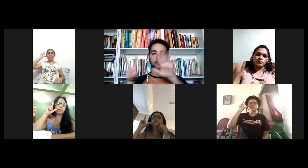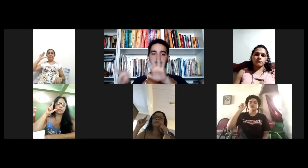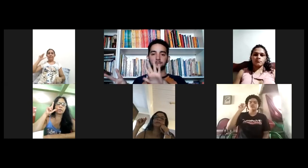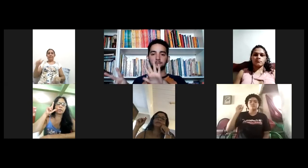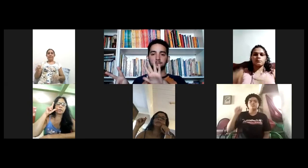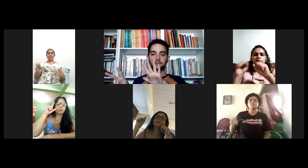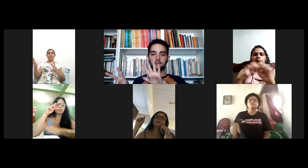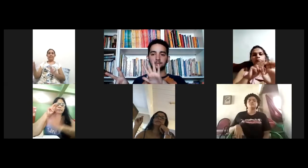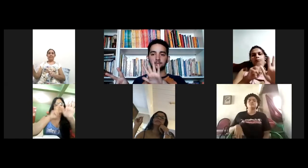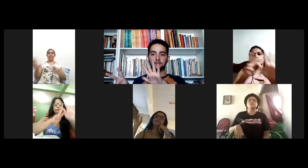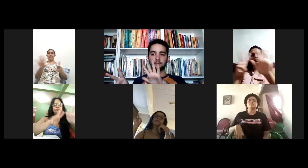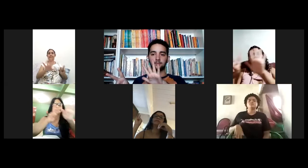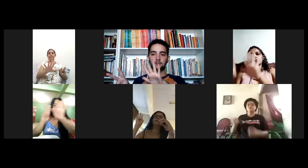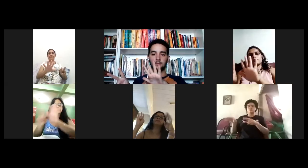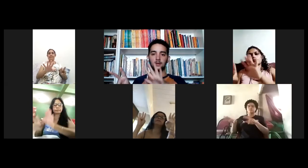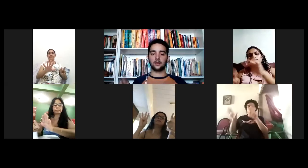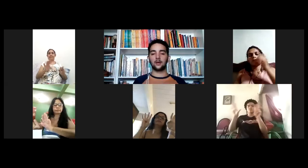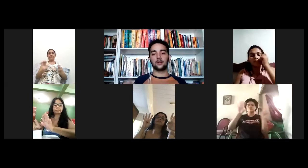semana,